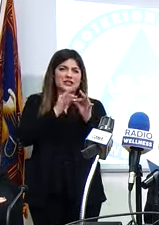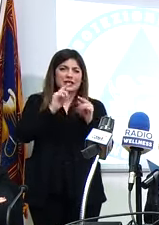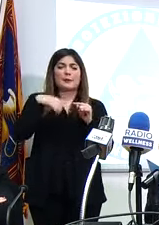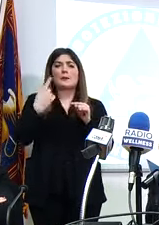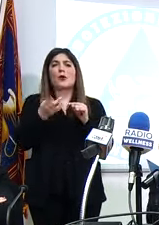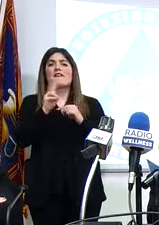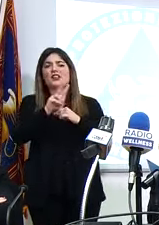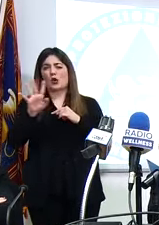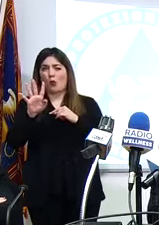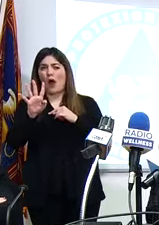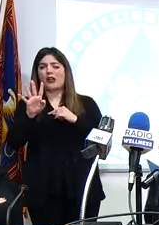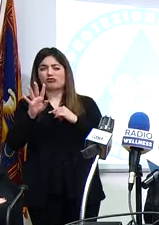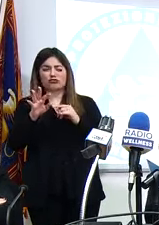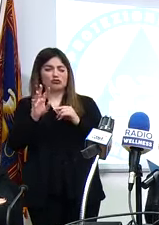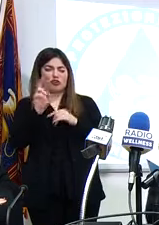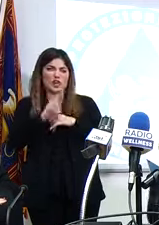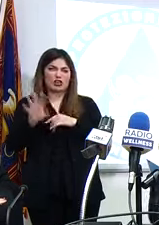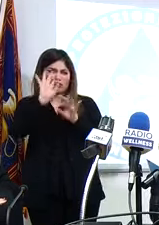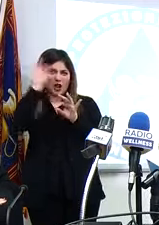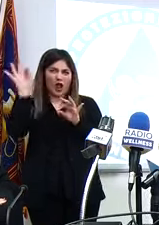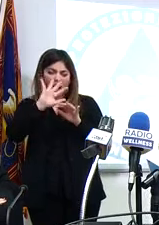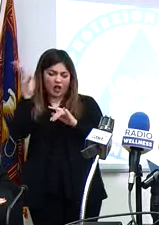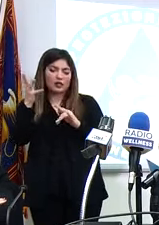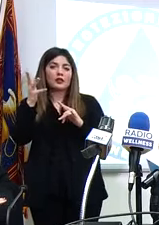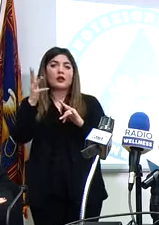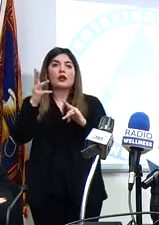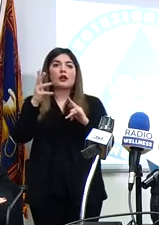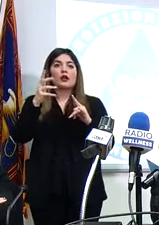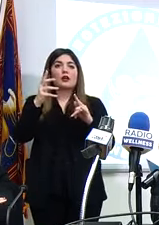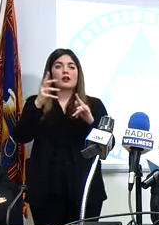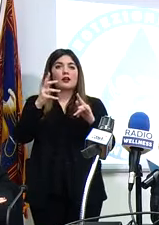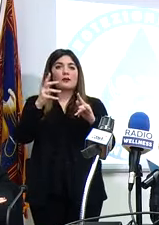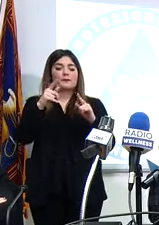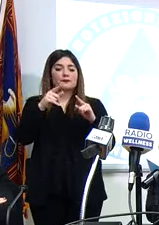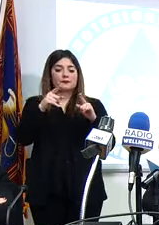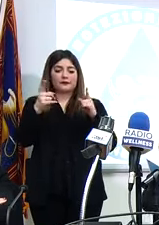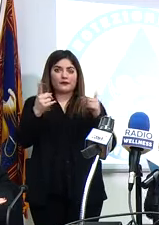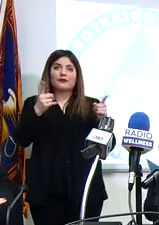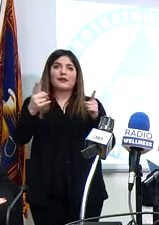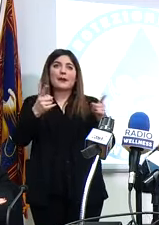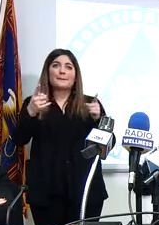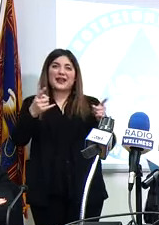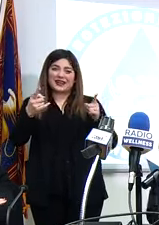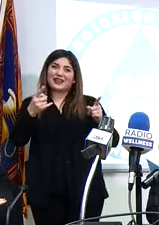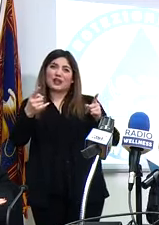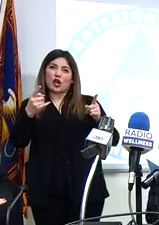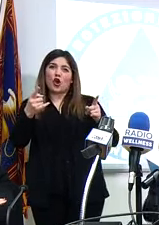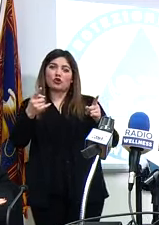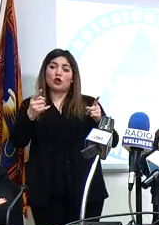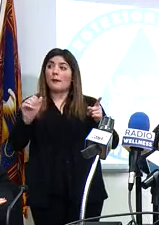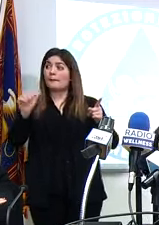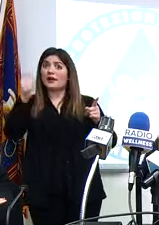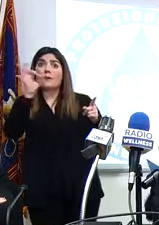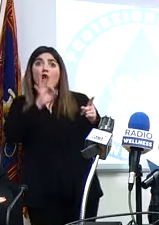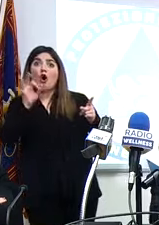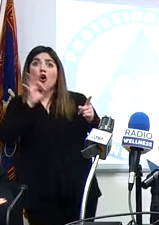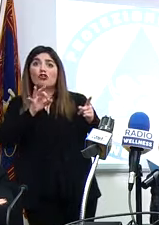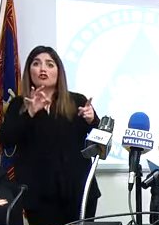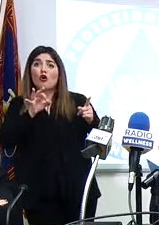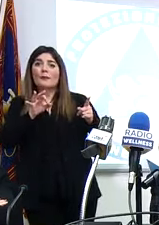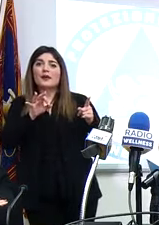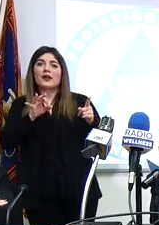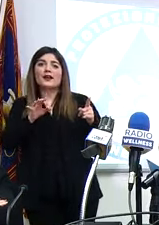24 nelle altre 5 regioni e province autonome, ha coinciso con al primo di ottobre con un incremento